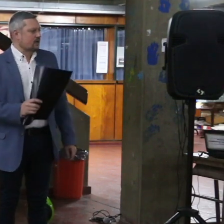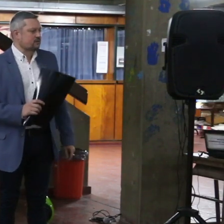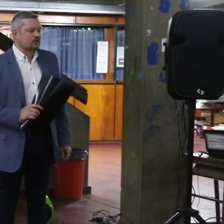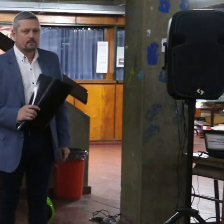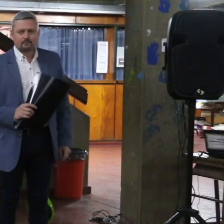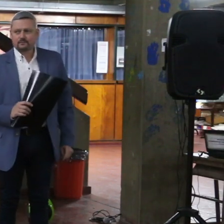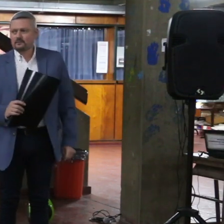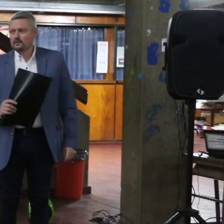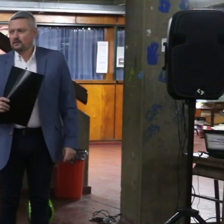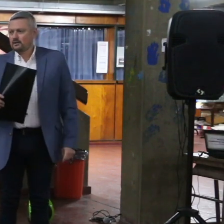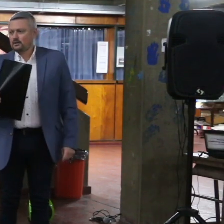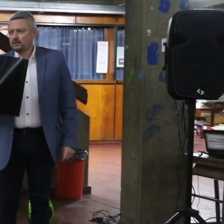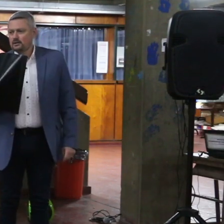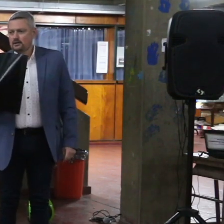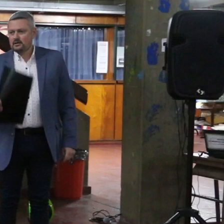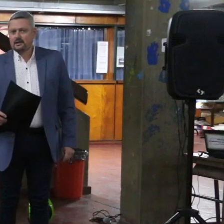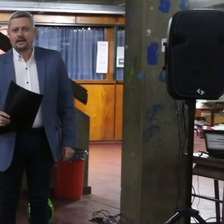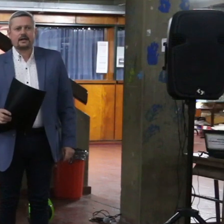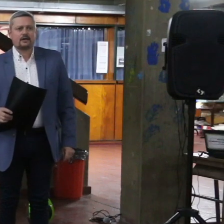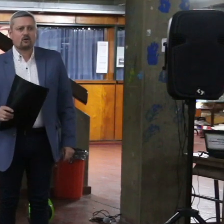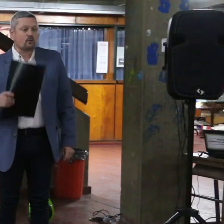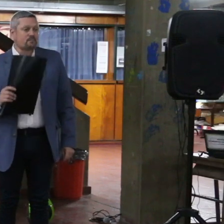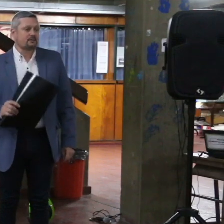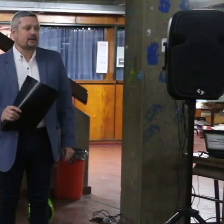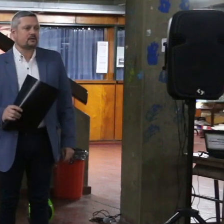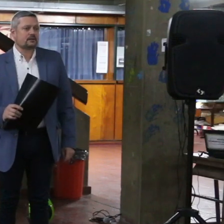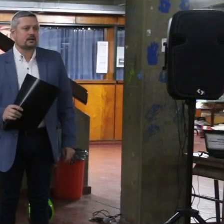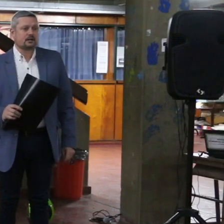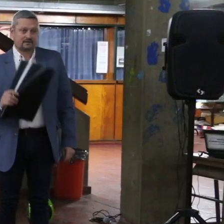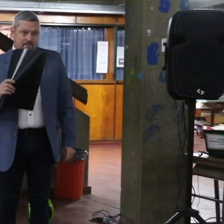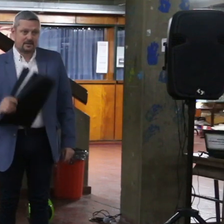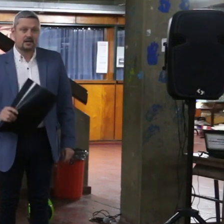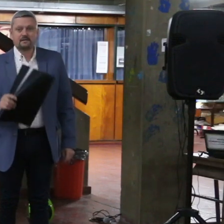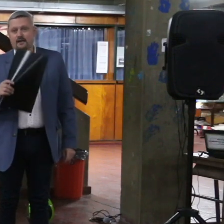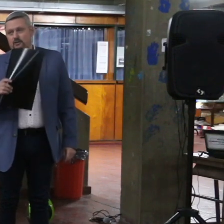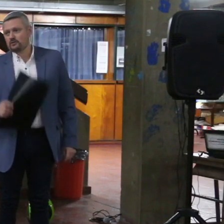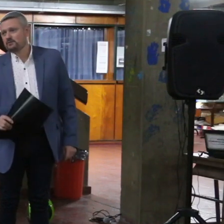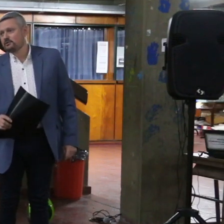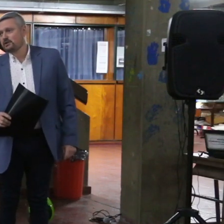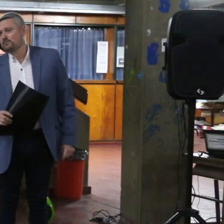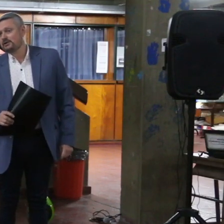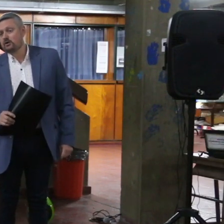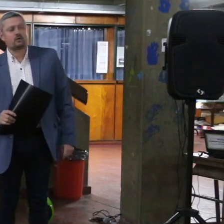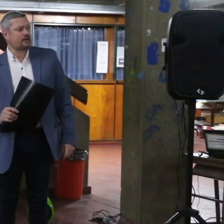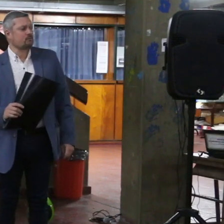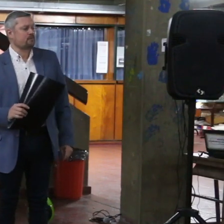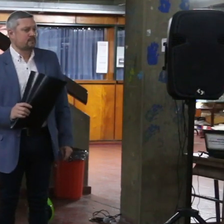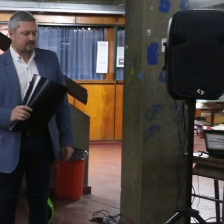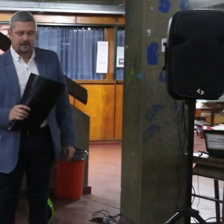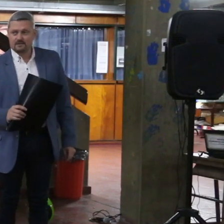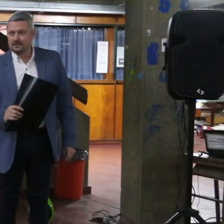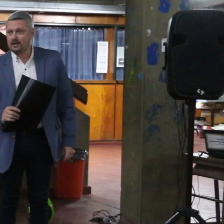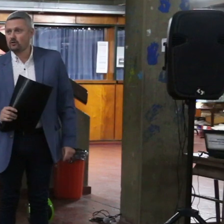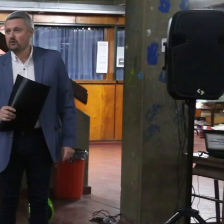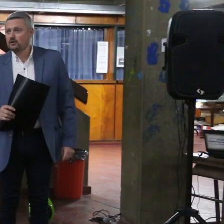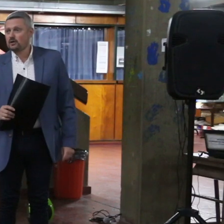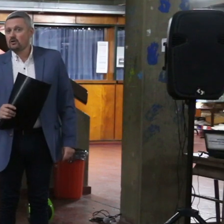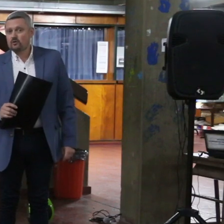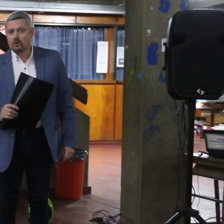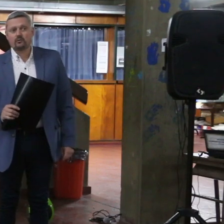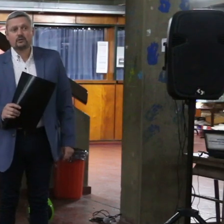en una educación que complemente las experiencias de estos tiempos traumáticos que hemos